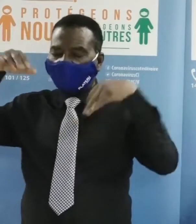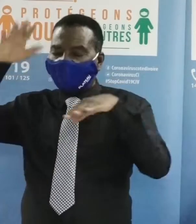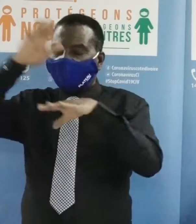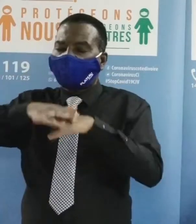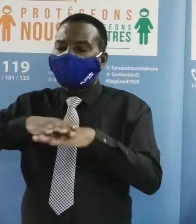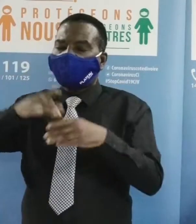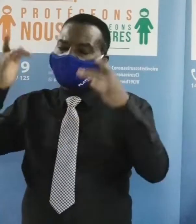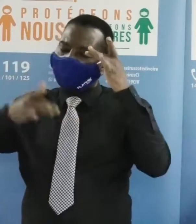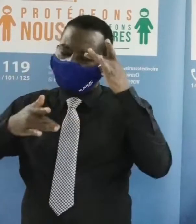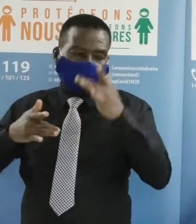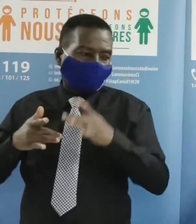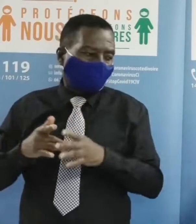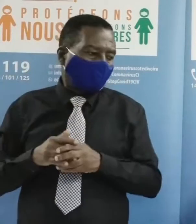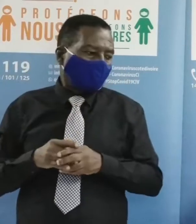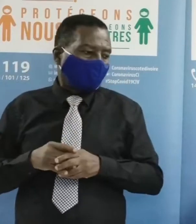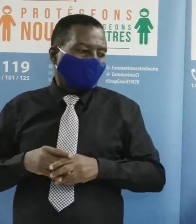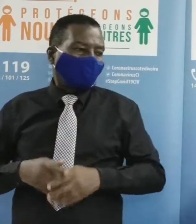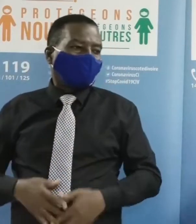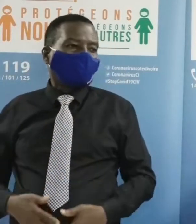la maladie